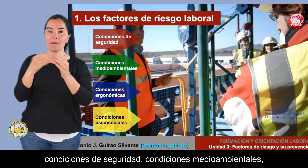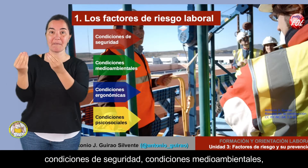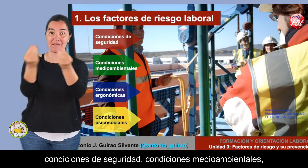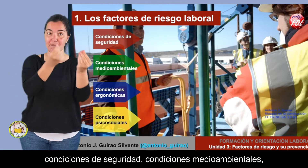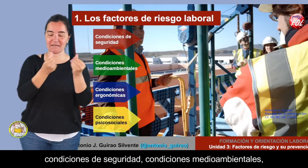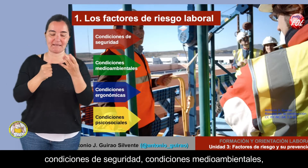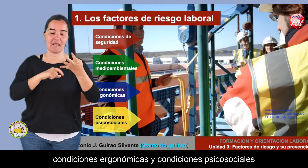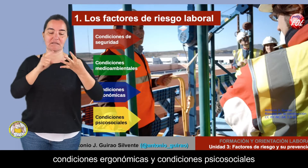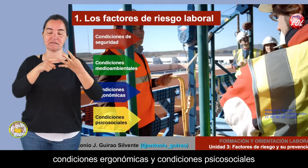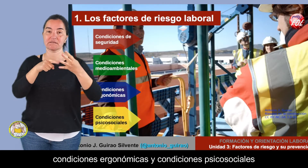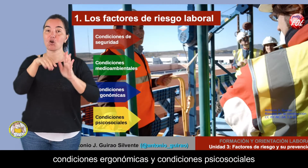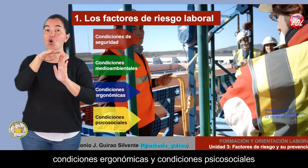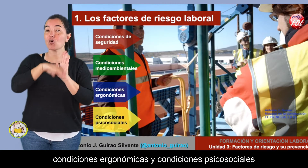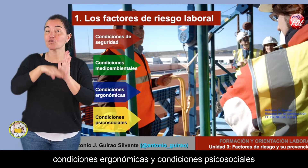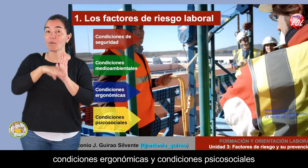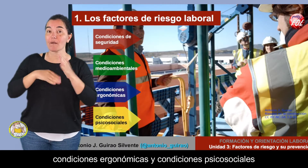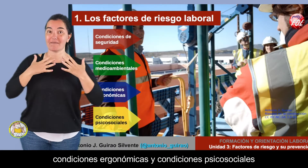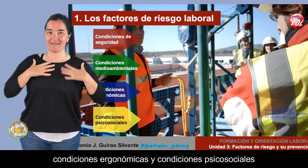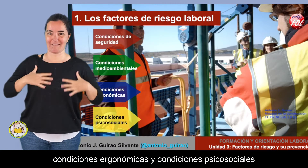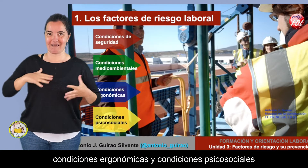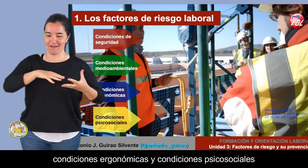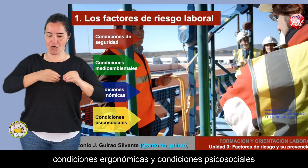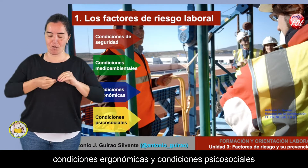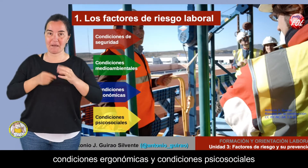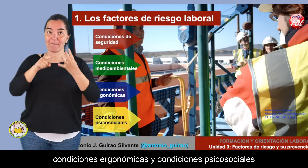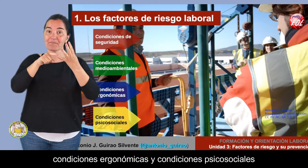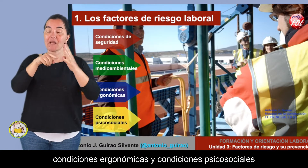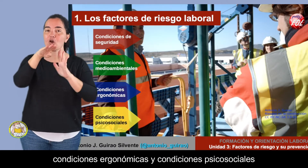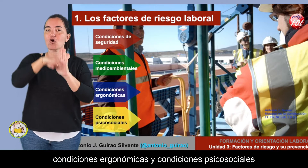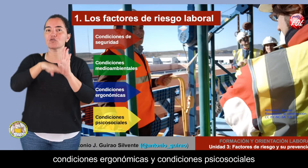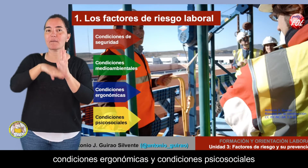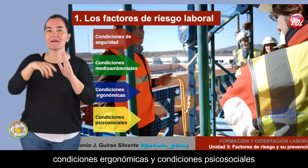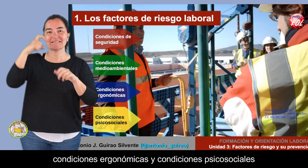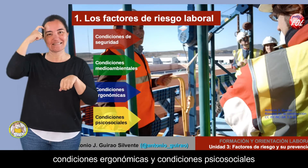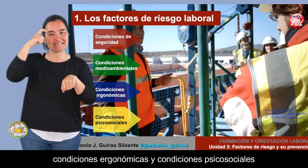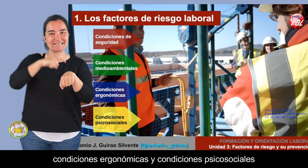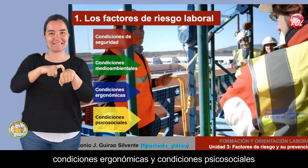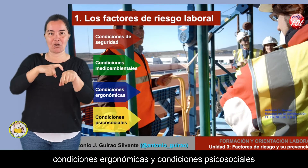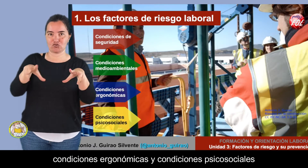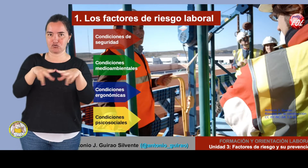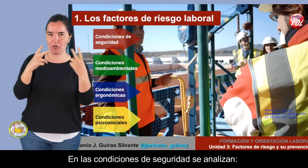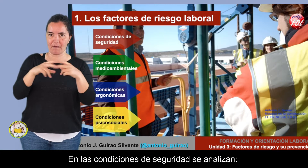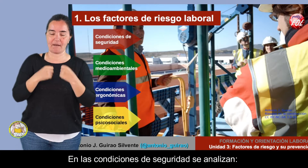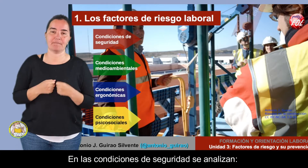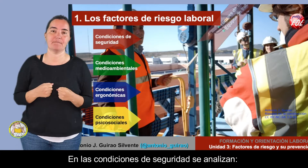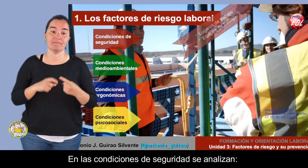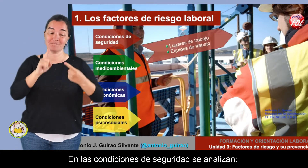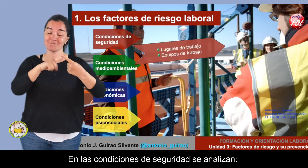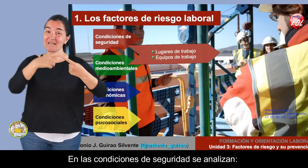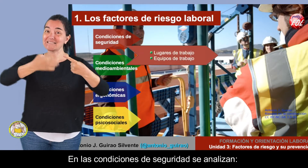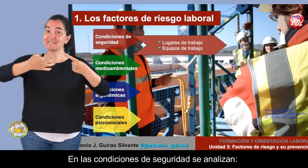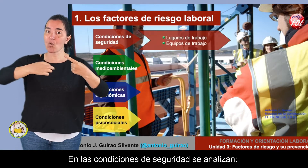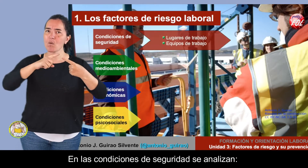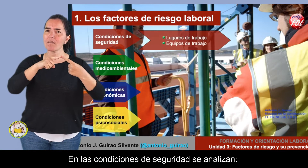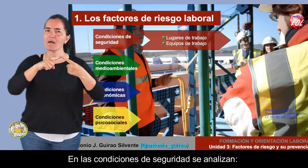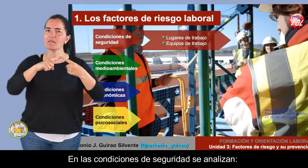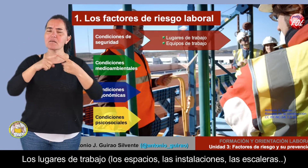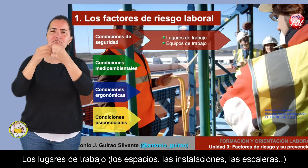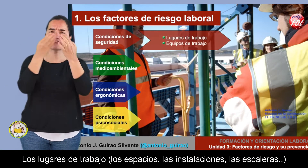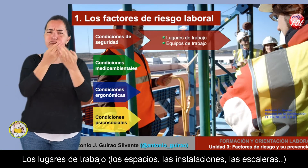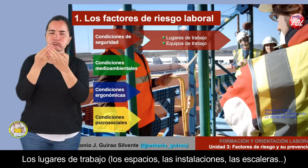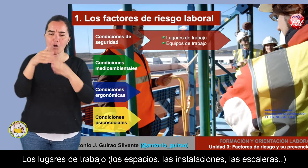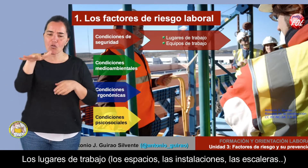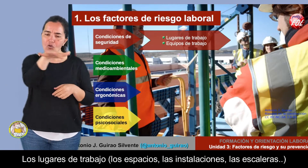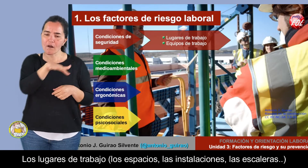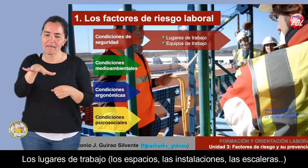condiciones medioambientales, condiciones ergonómicas y condiciones psicosociales. En las condiciones de seguridad se analizan